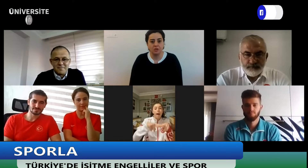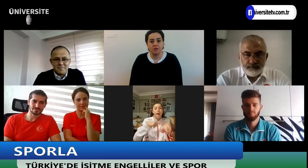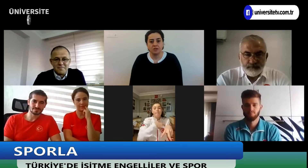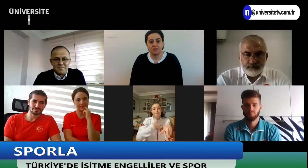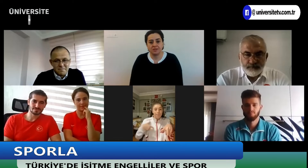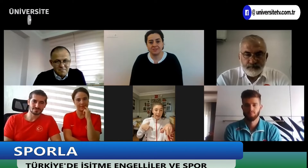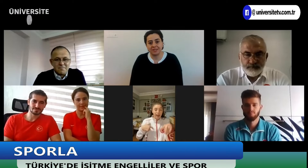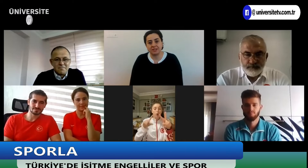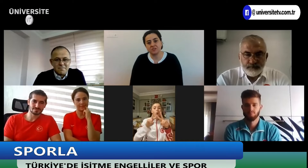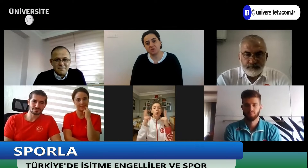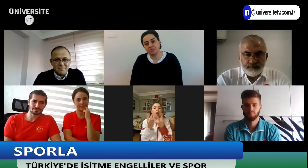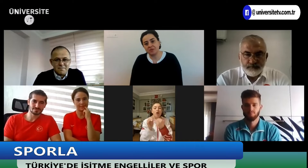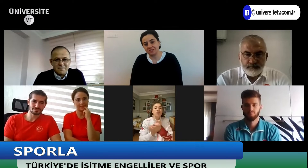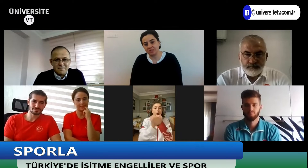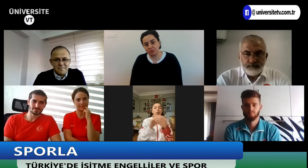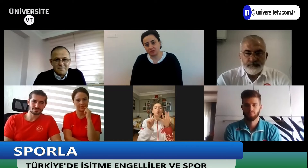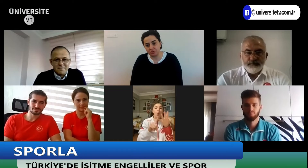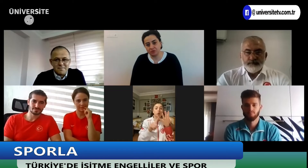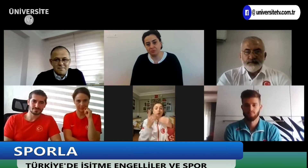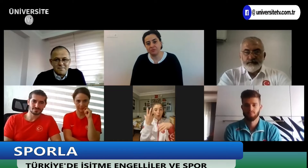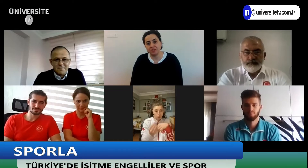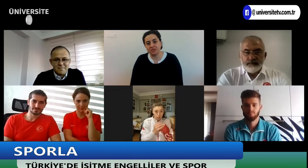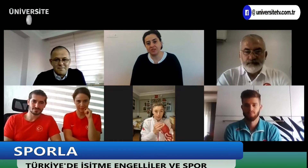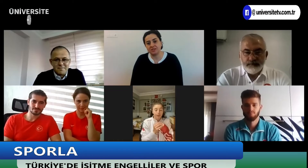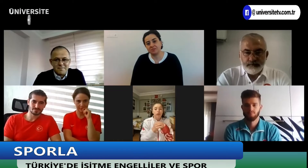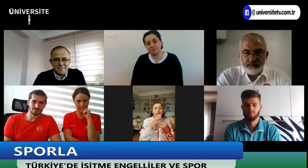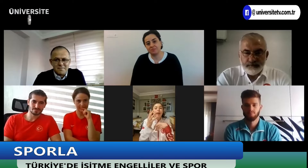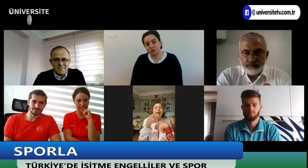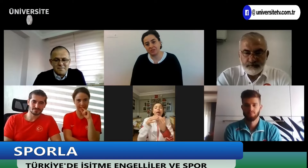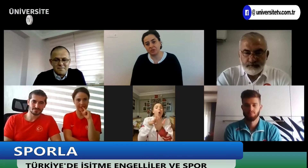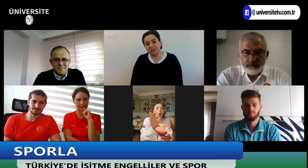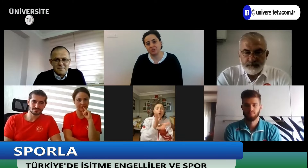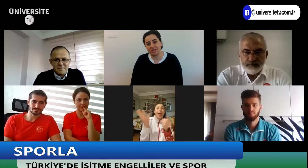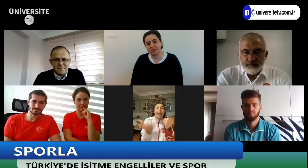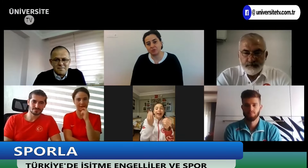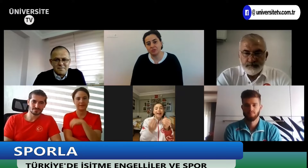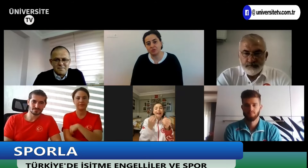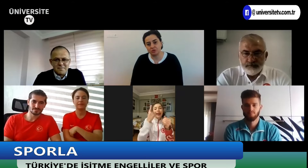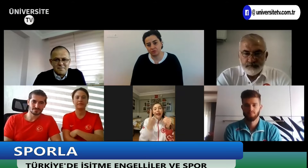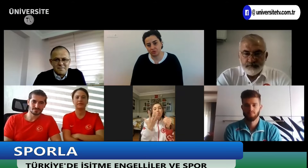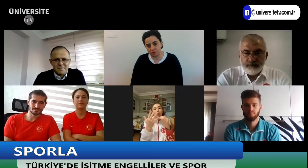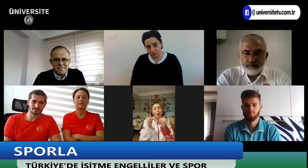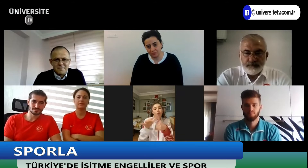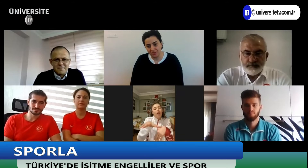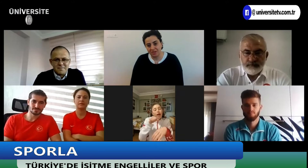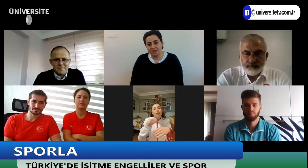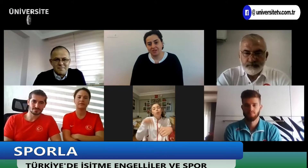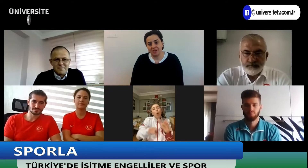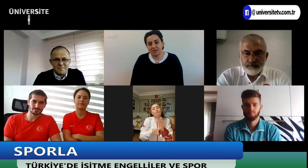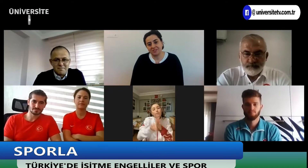olduk. Tekrar sonra basketbola döndüm ve ondan sonraki dünya şampiyonasında 4.